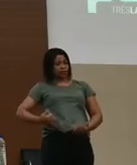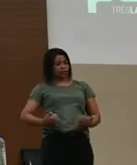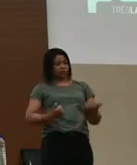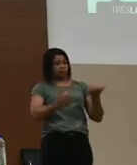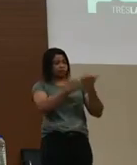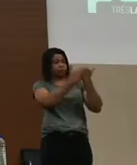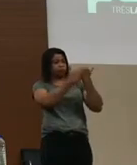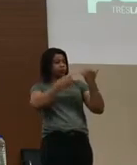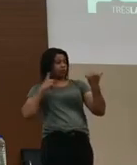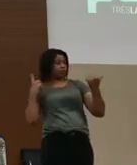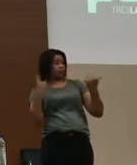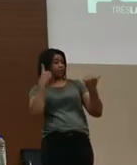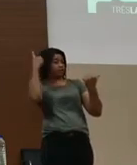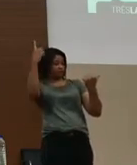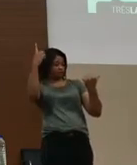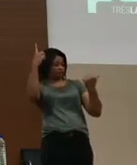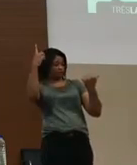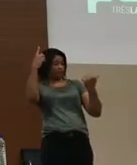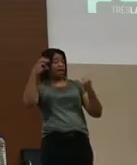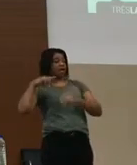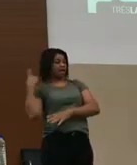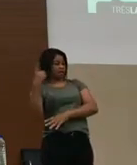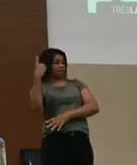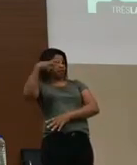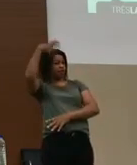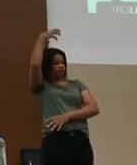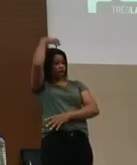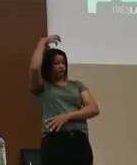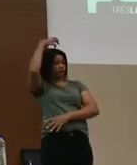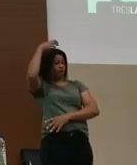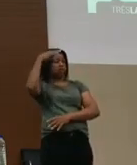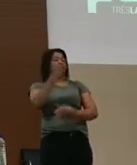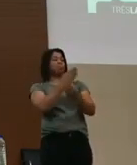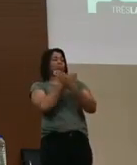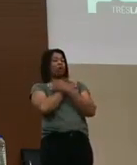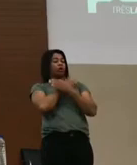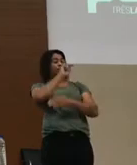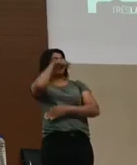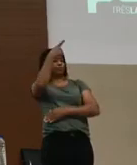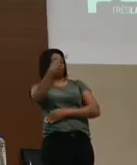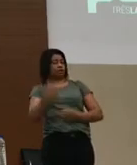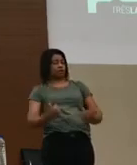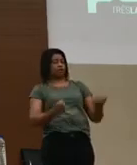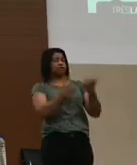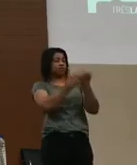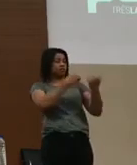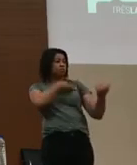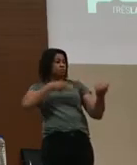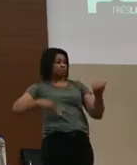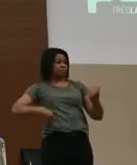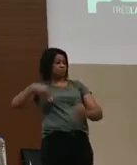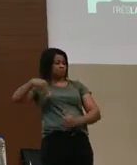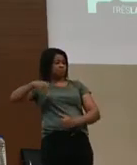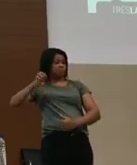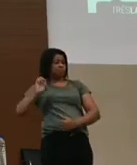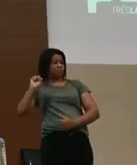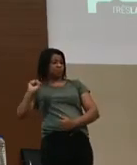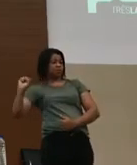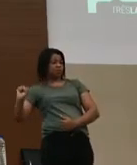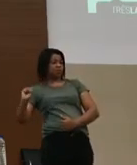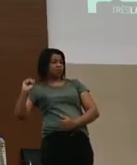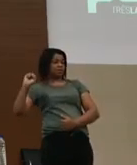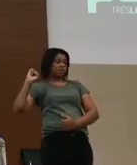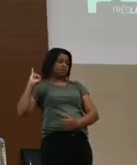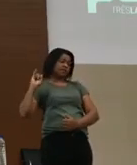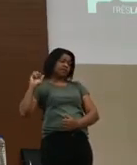sucessor de Davi, ele chama de o servo, o meu servo, o meu